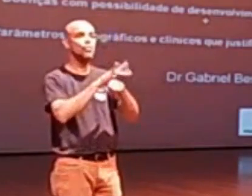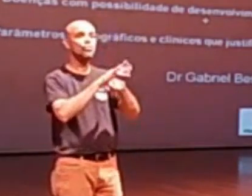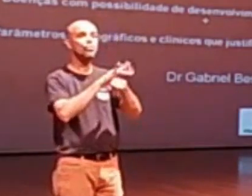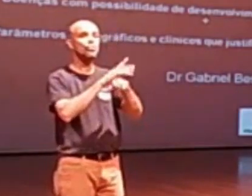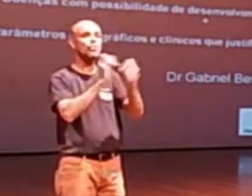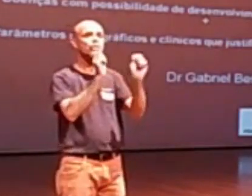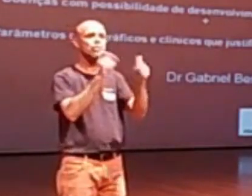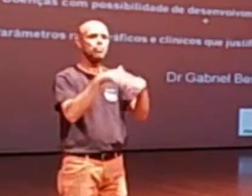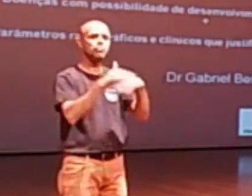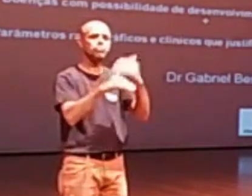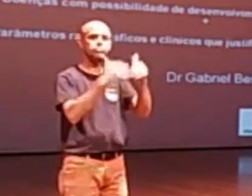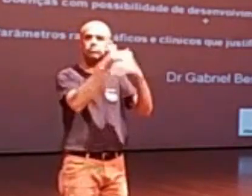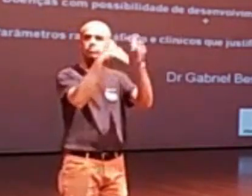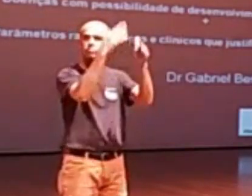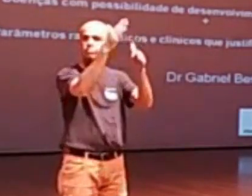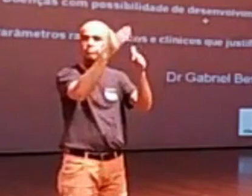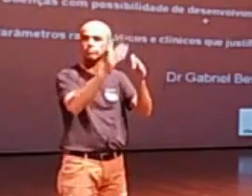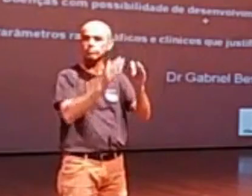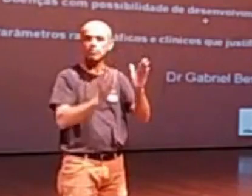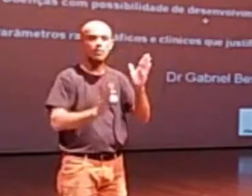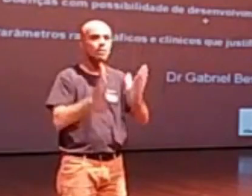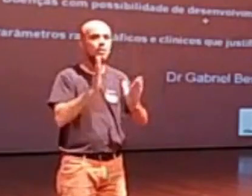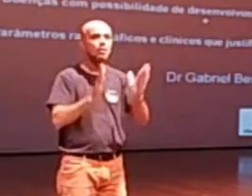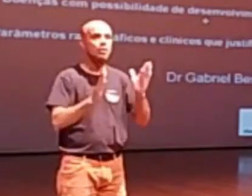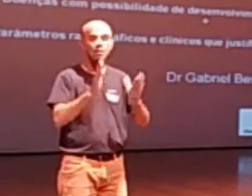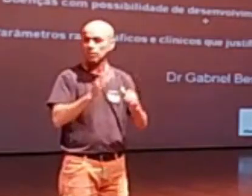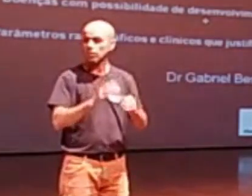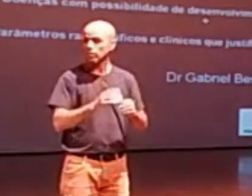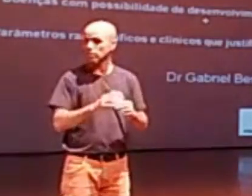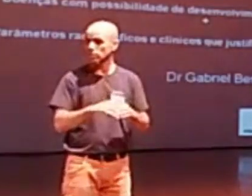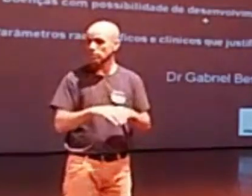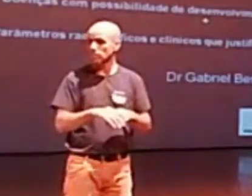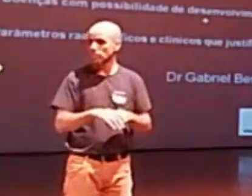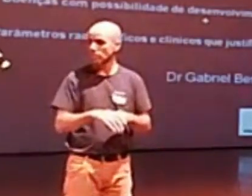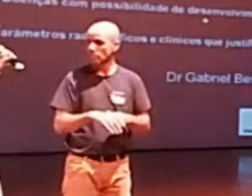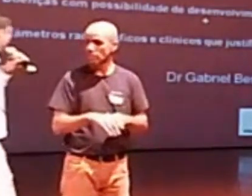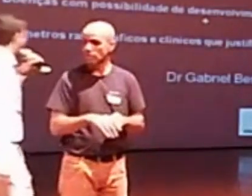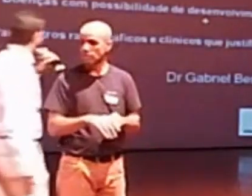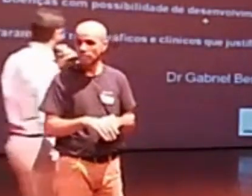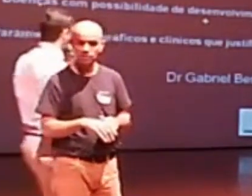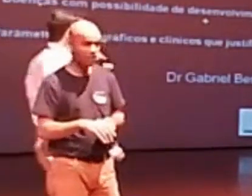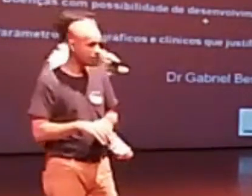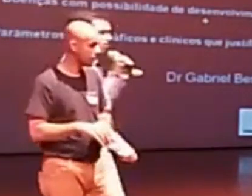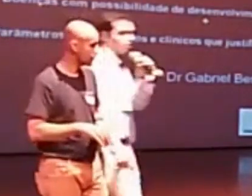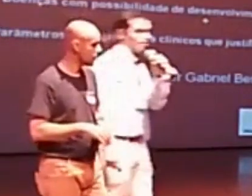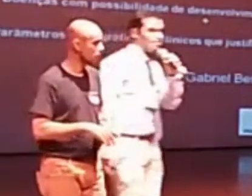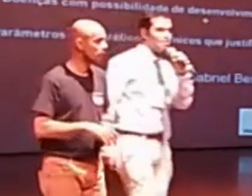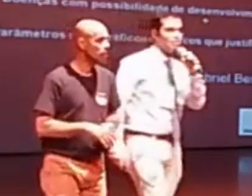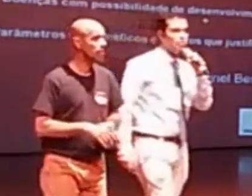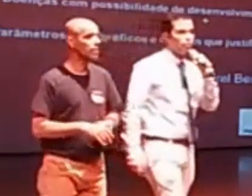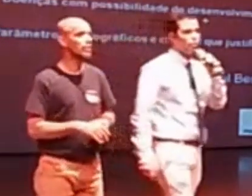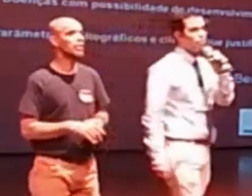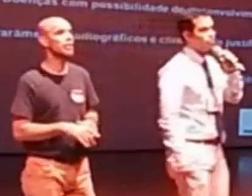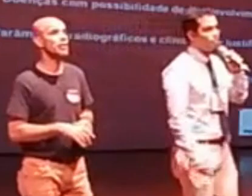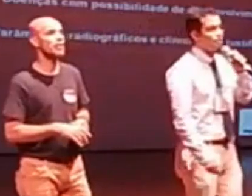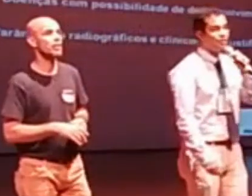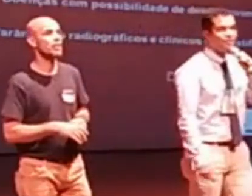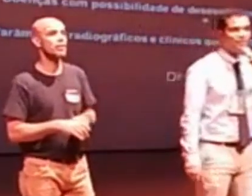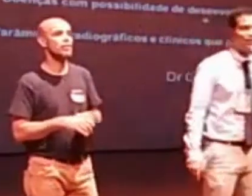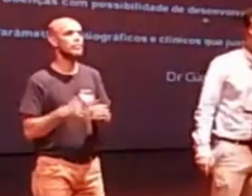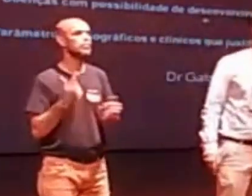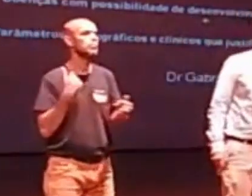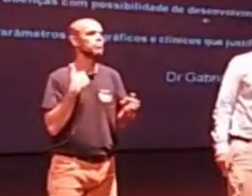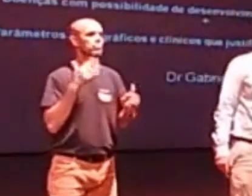possibilidade de desenvolvimento a partir de escoliose, doenças essas nas quais, para cá, a gente pode falar assim, quando a escoliose